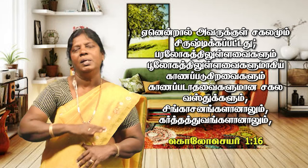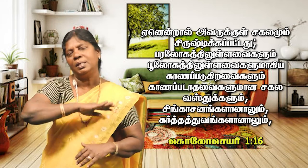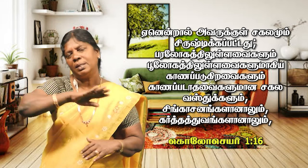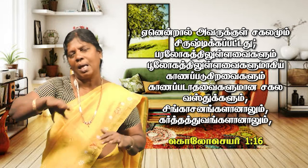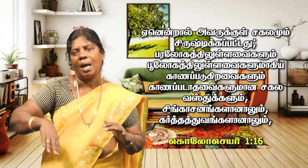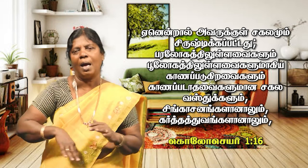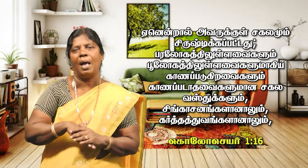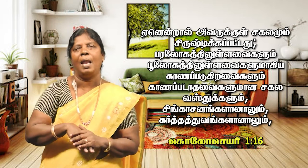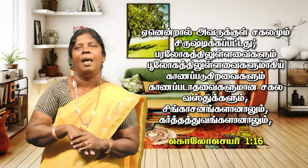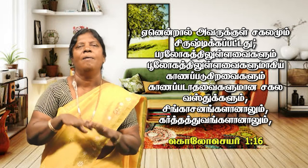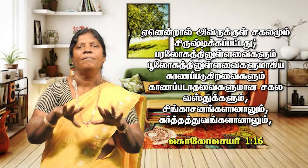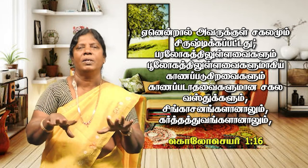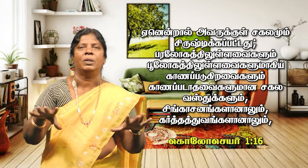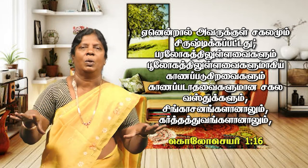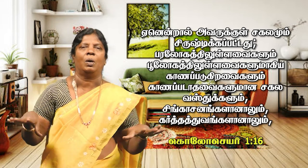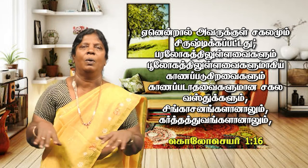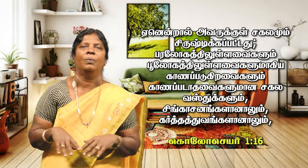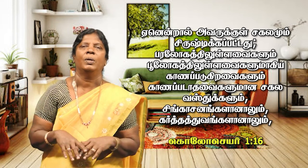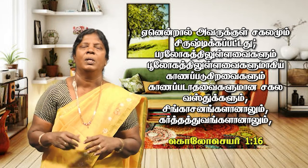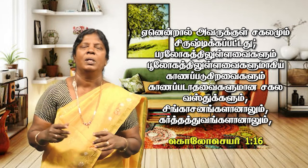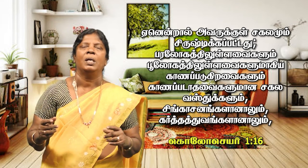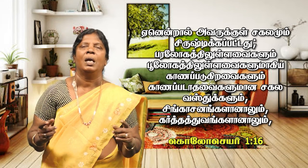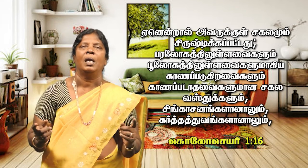காணப்படாதவைகளுமான சகல வஸ்துக்களும்,